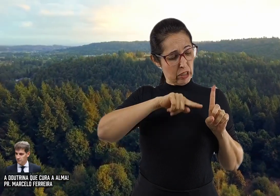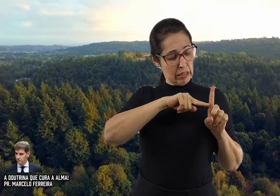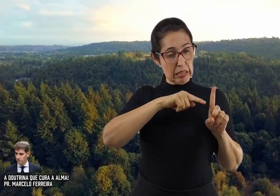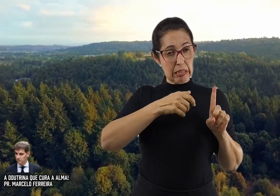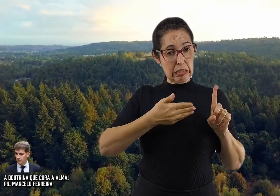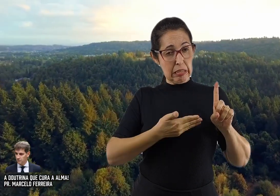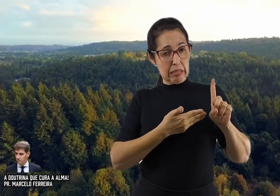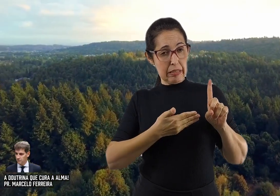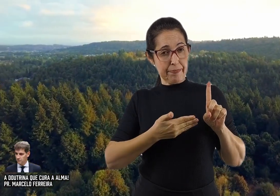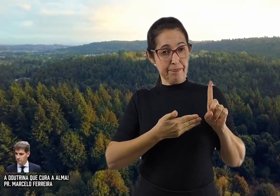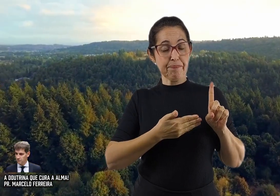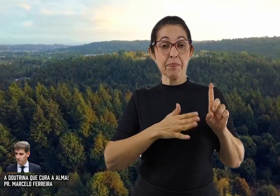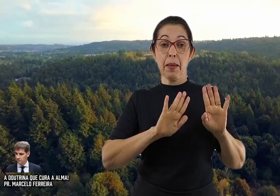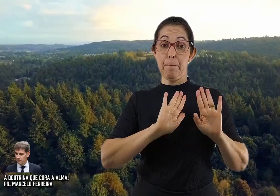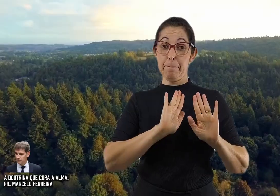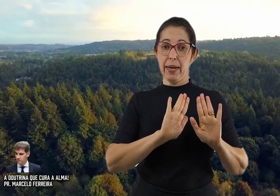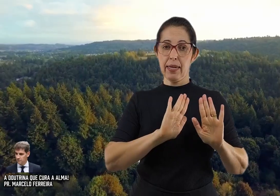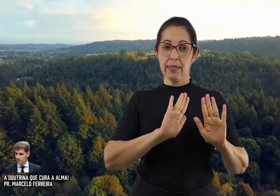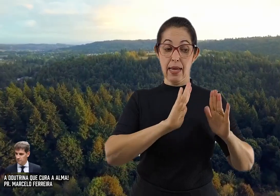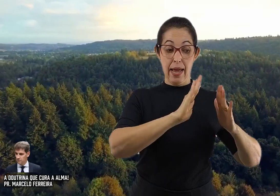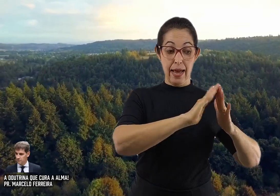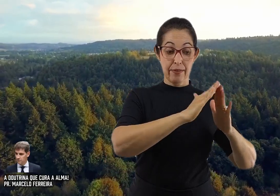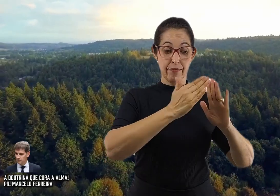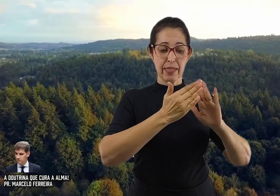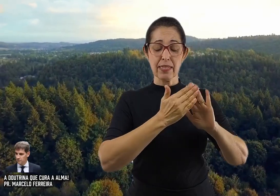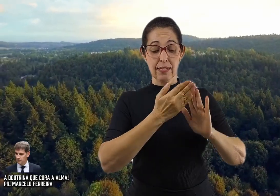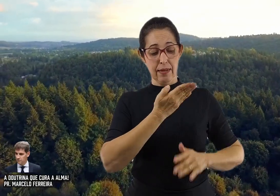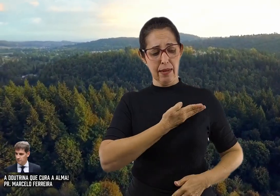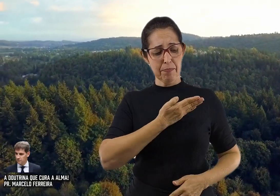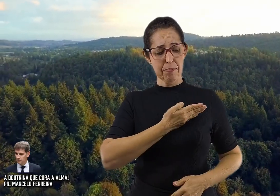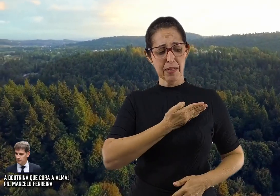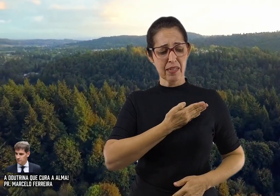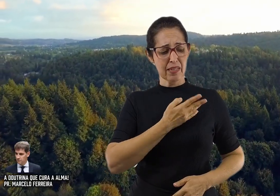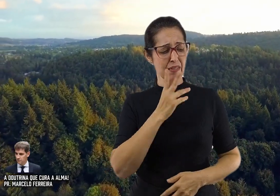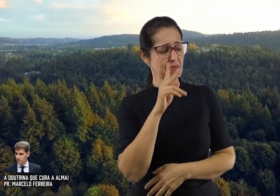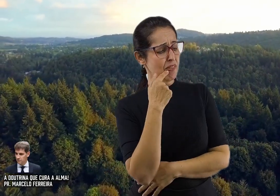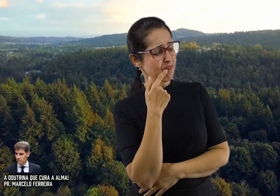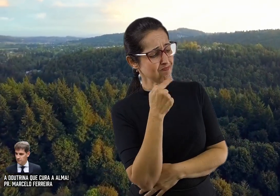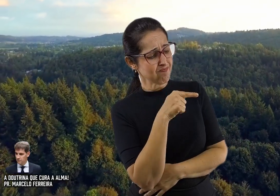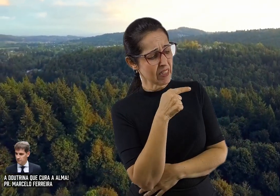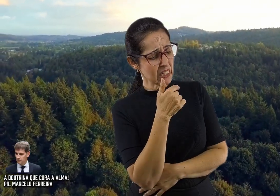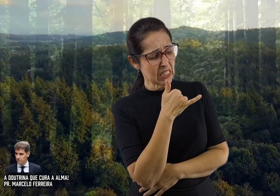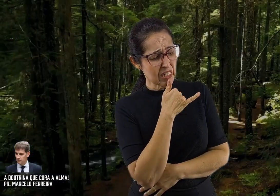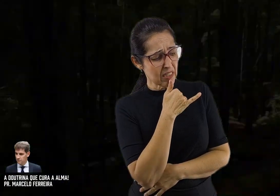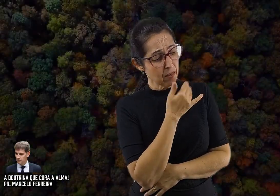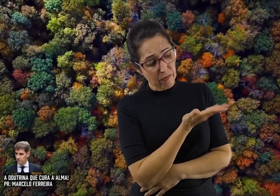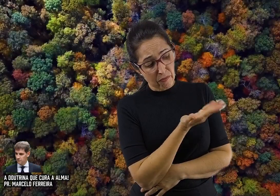tirar. A vizinha, que era da igreja, ela tão abatida, vamos na reunião. Ela estava